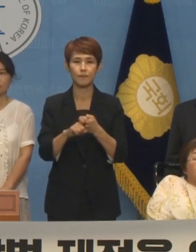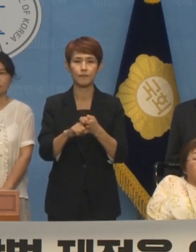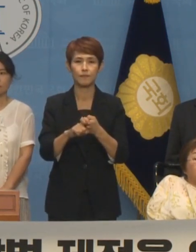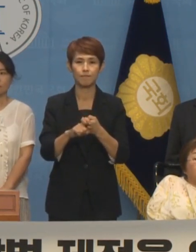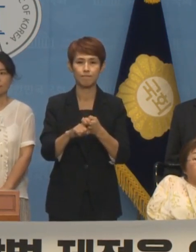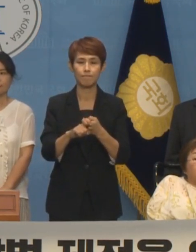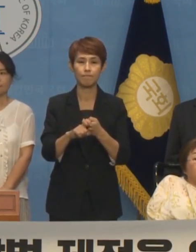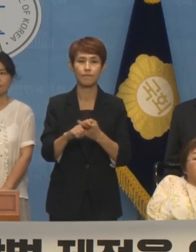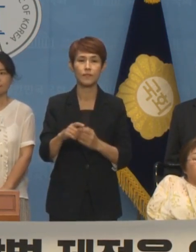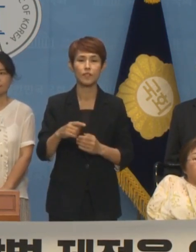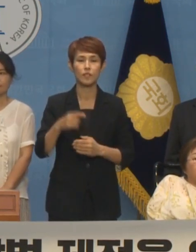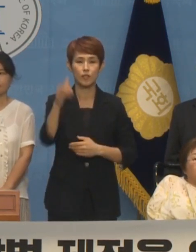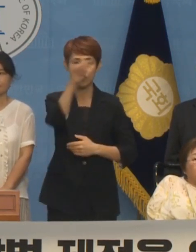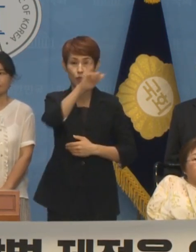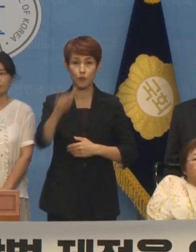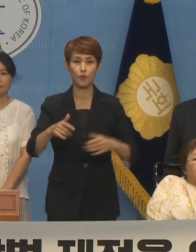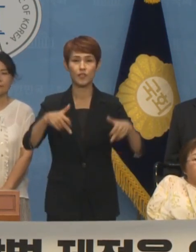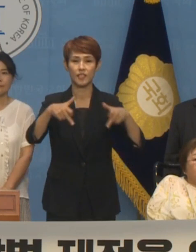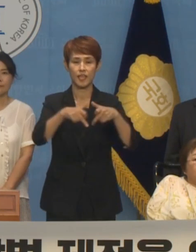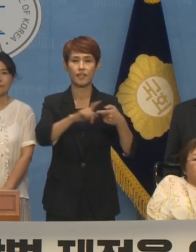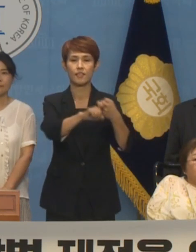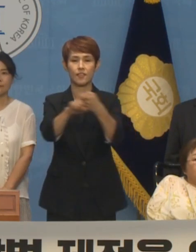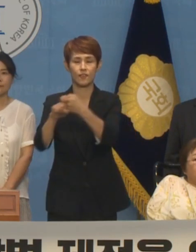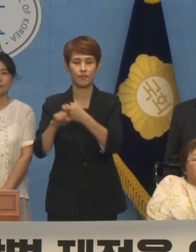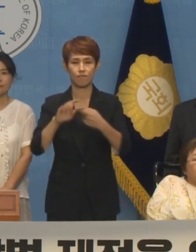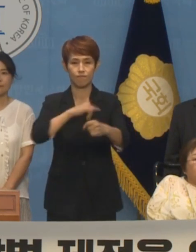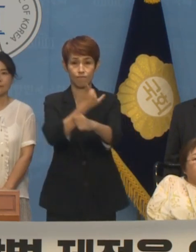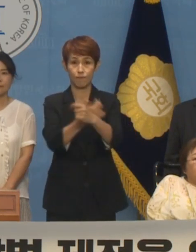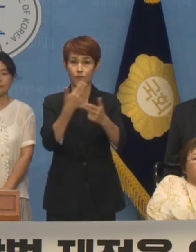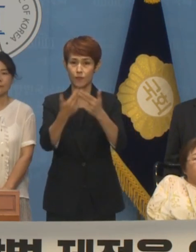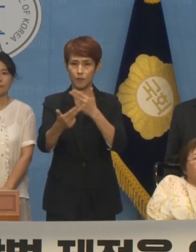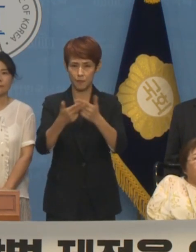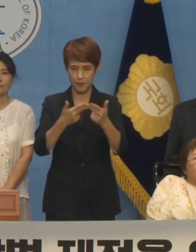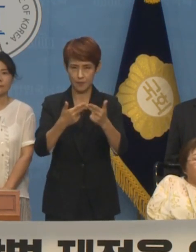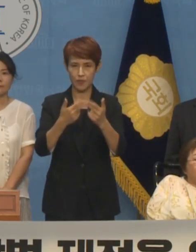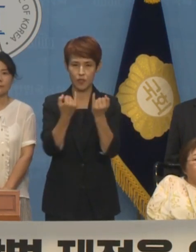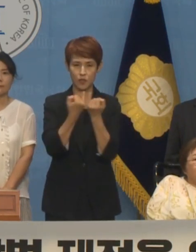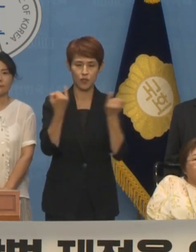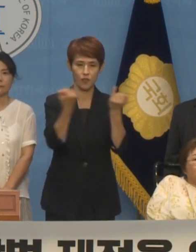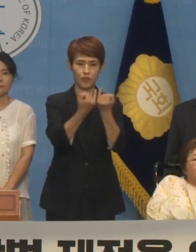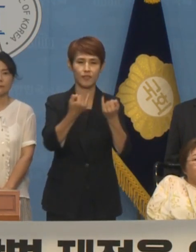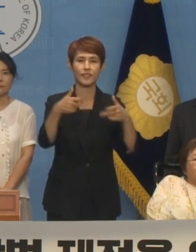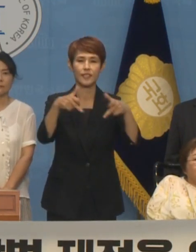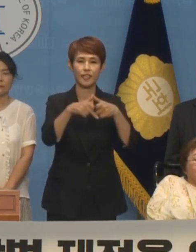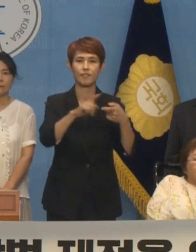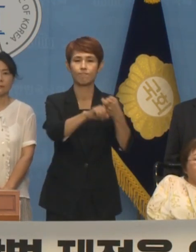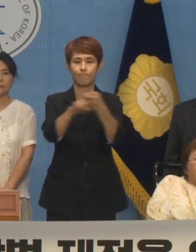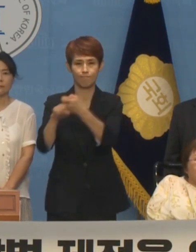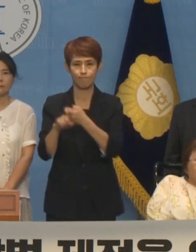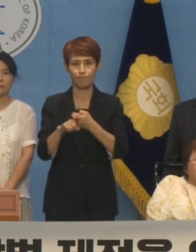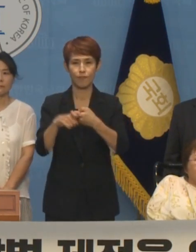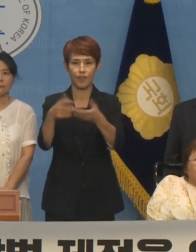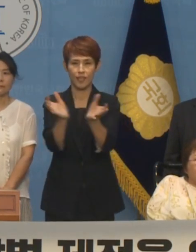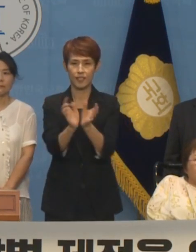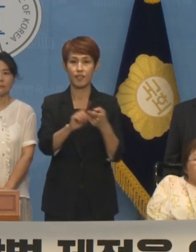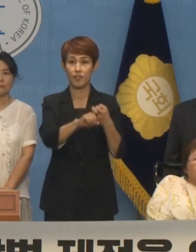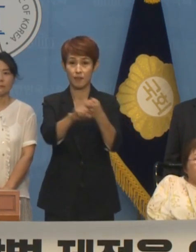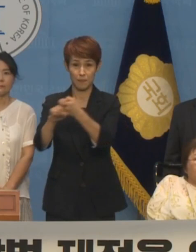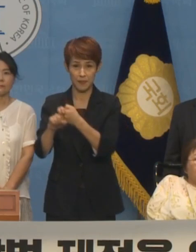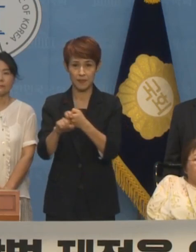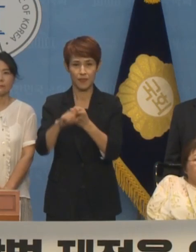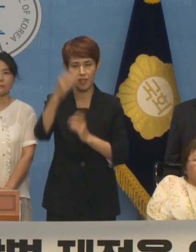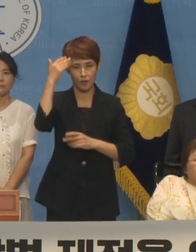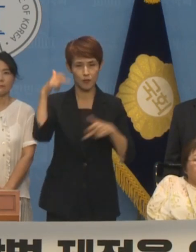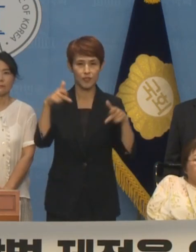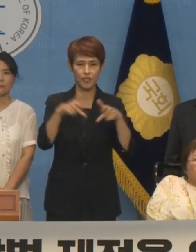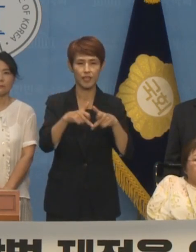전국타시설 장애인연대, 한국대변면 장애인인권협회, 한국여성장애인연합, 한국장애인단체 총연합회,